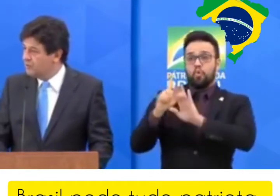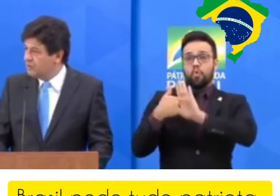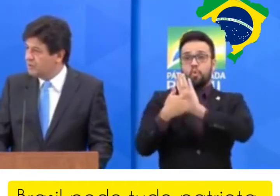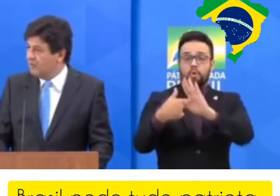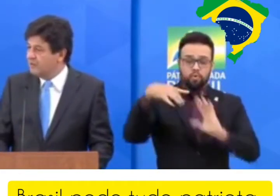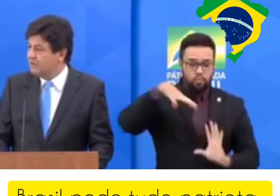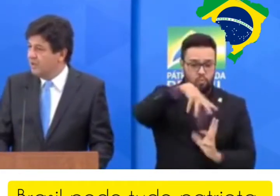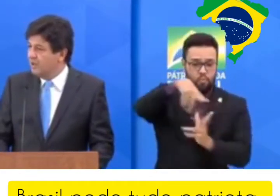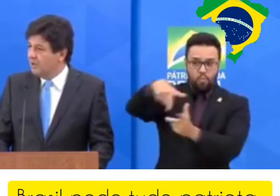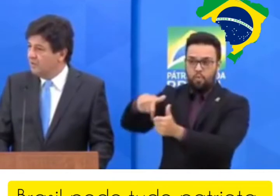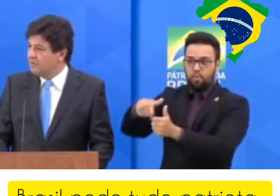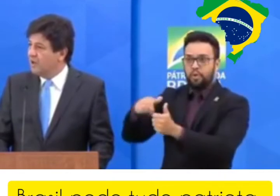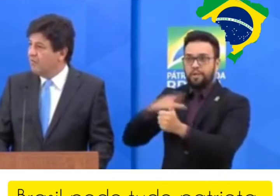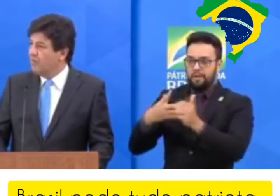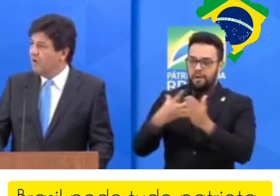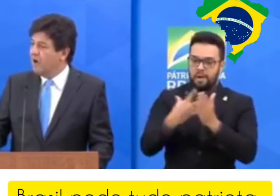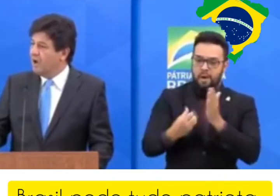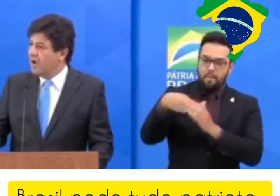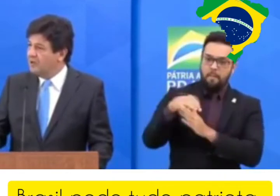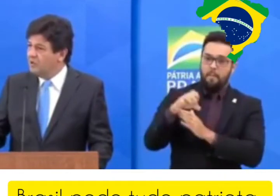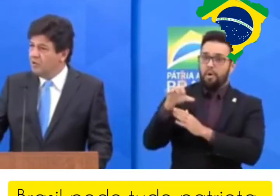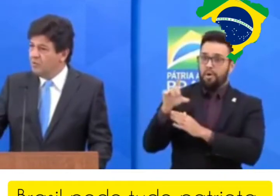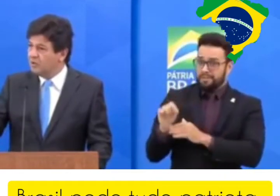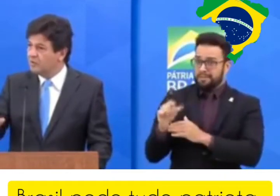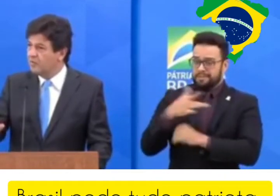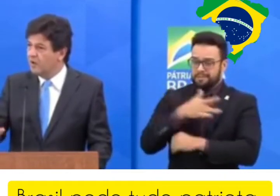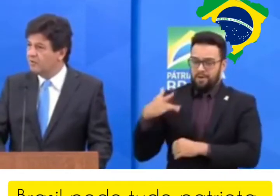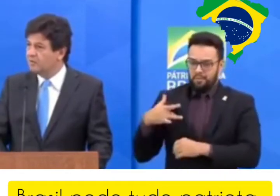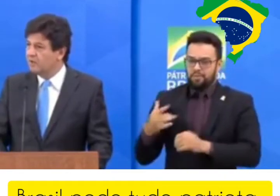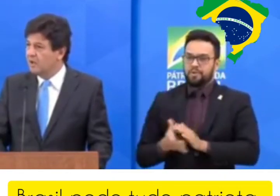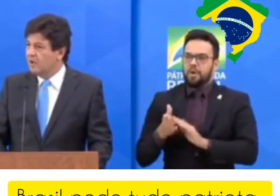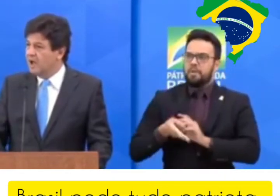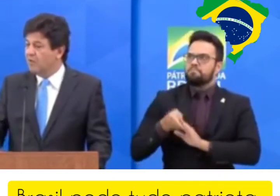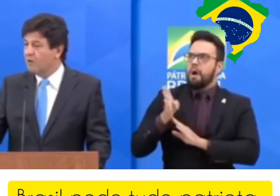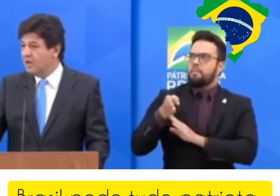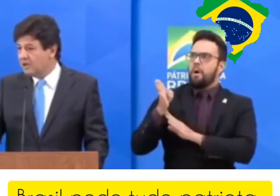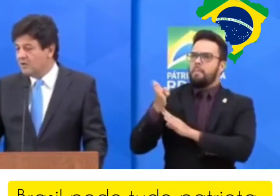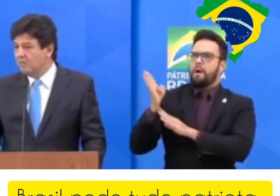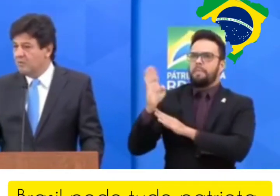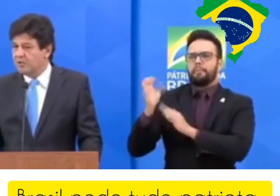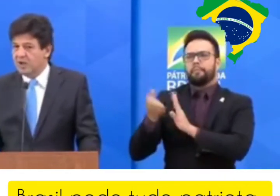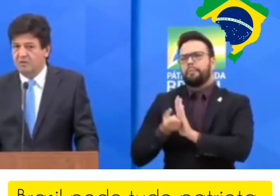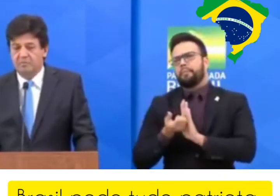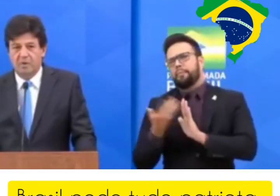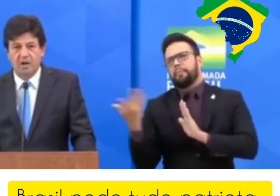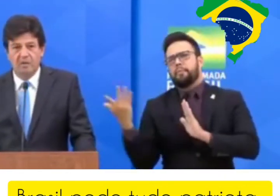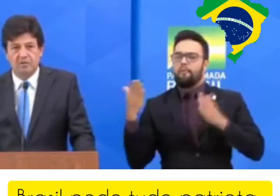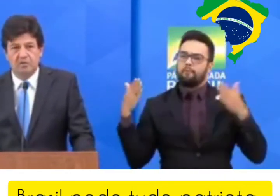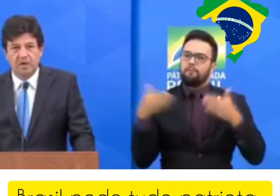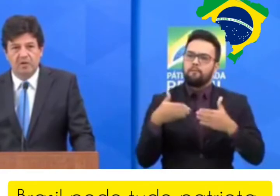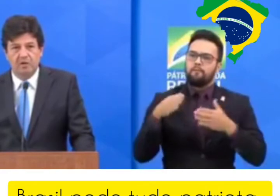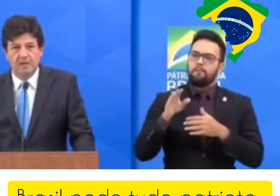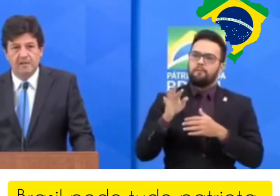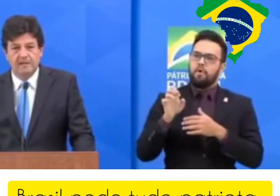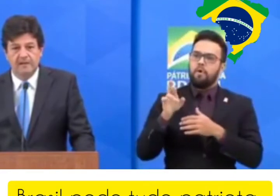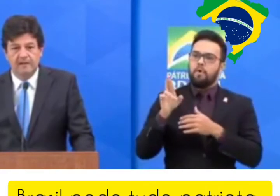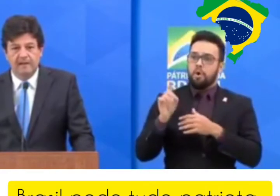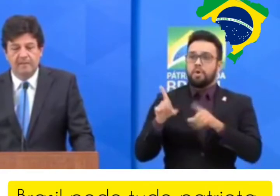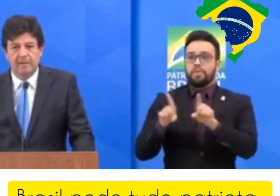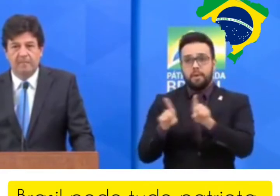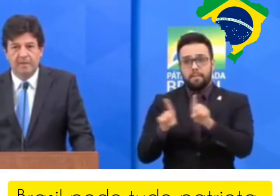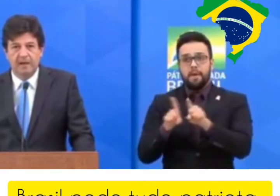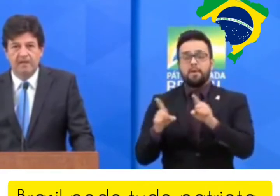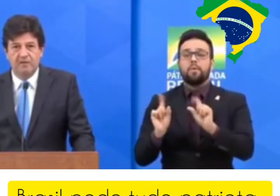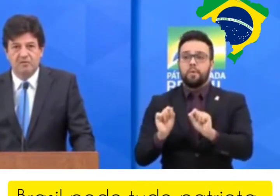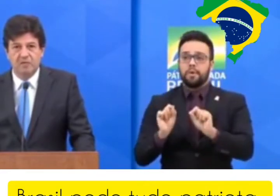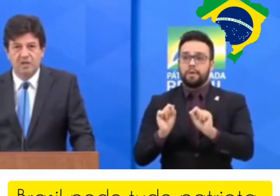mundo em termos de saúde, nos levou a inúmeros fóruns, a coordenação mundial de programas de tuberculose,